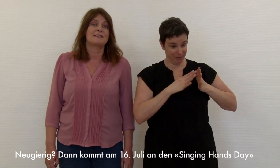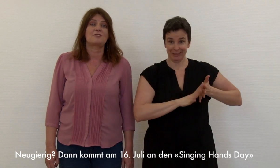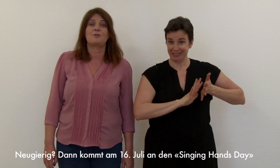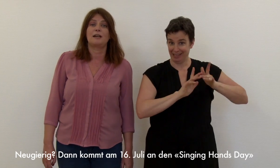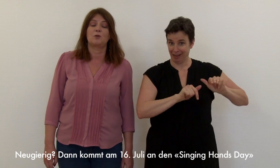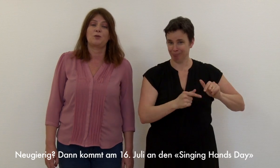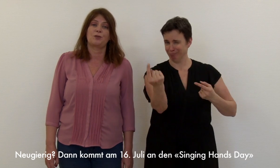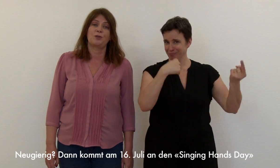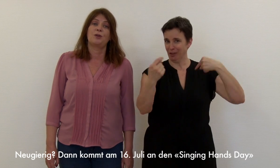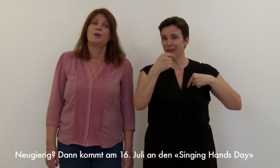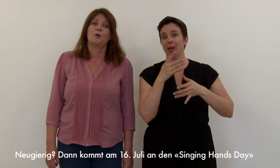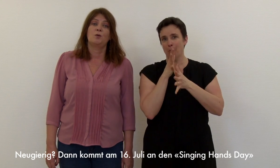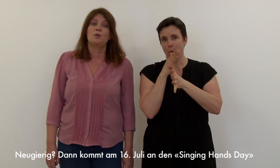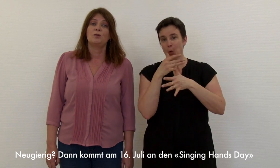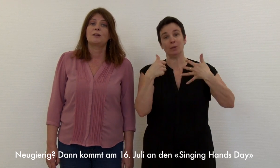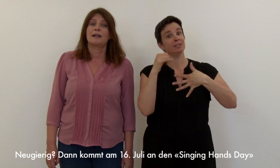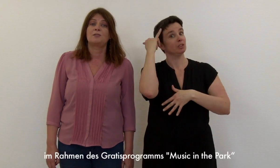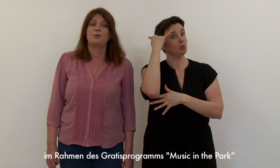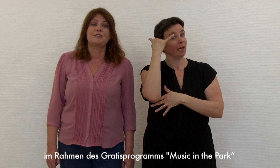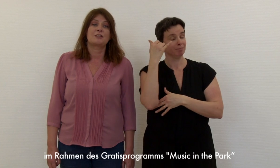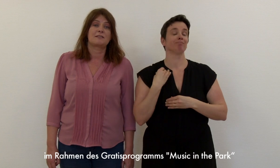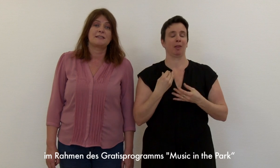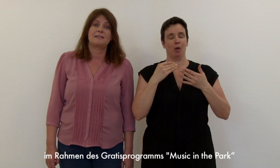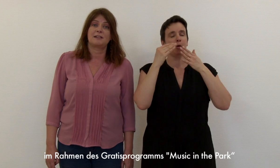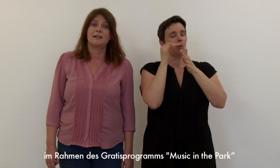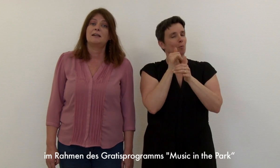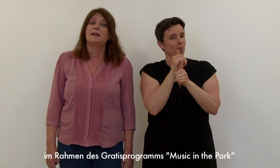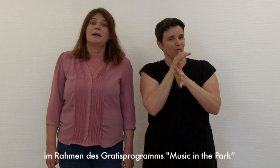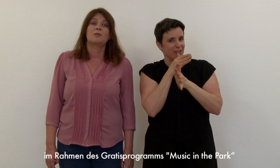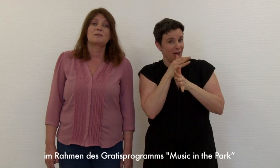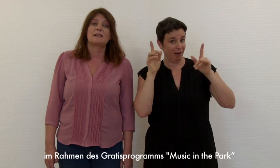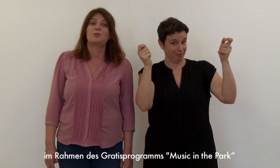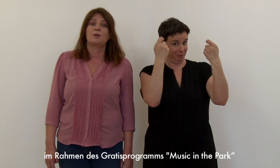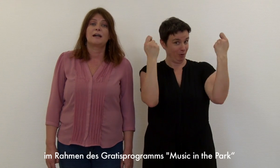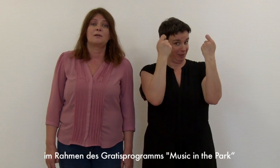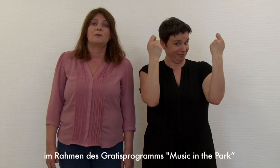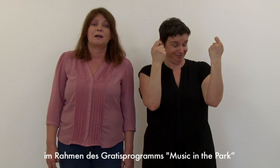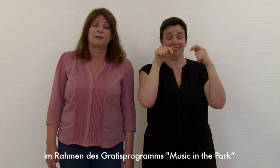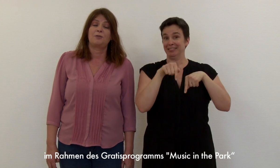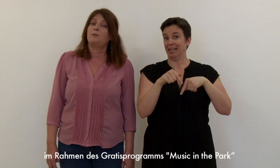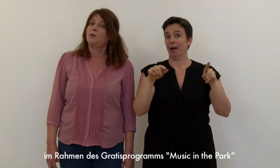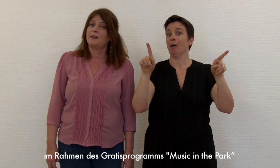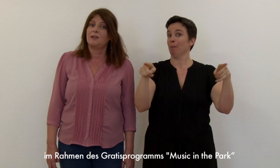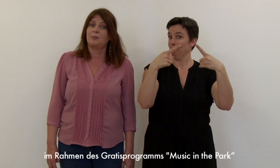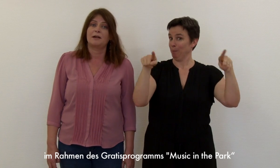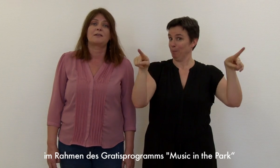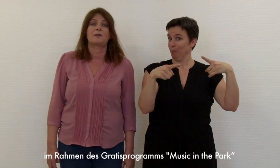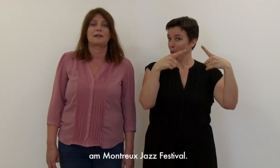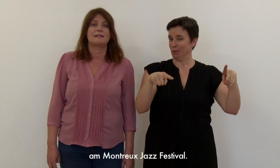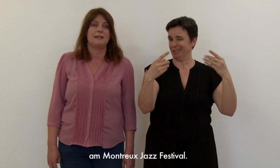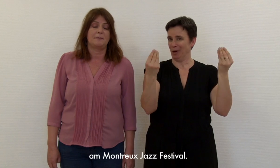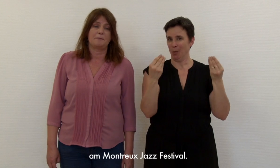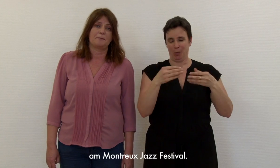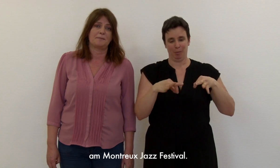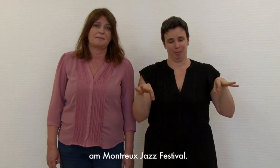rejoindre le 16 juillet à Montreux, où, dans le cadre du Music Jazz Festival, un concert du programme gratuit Music in the Park